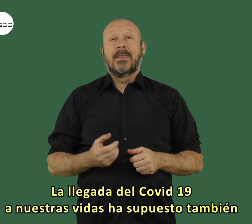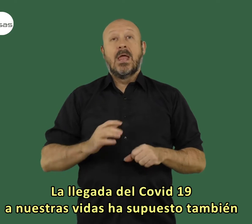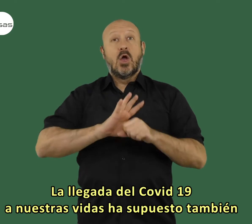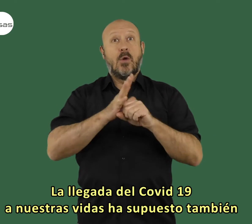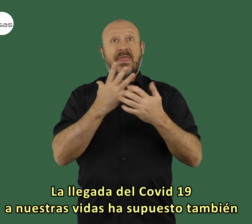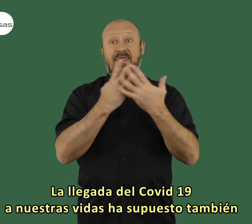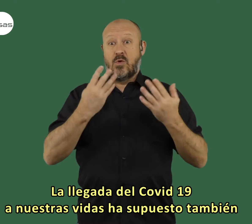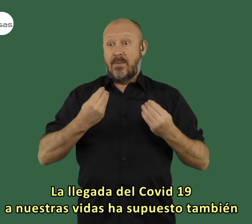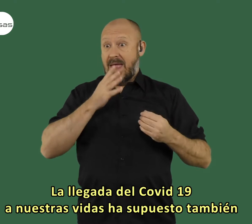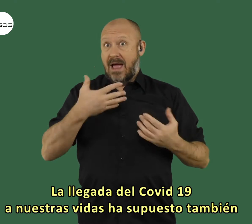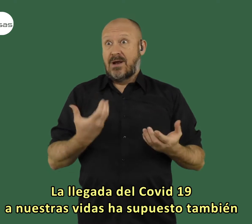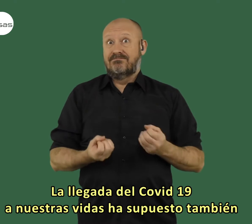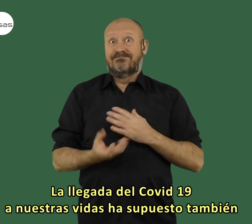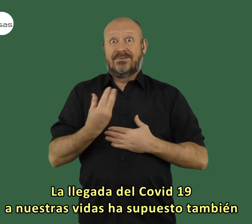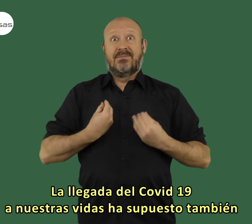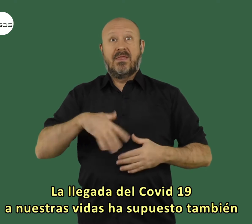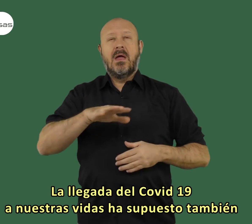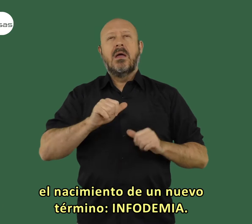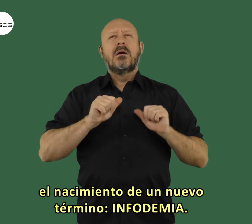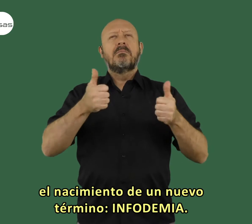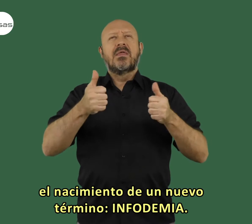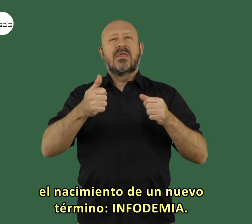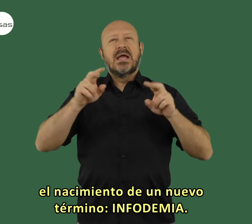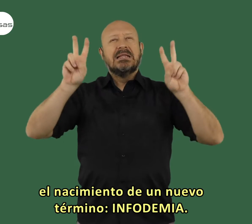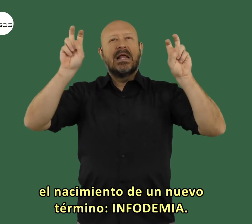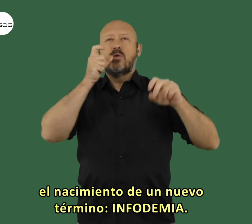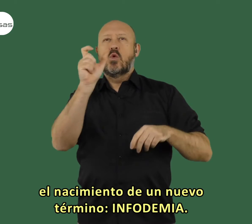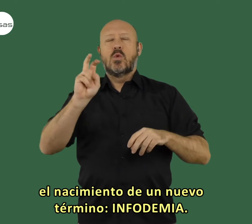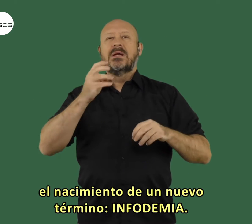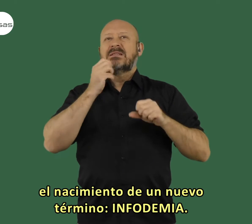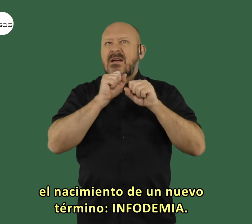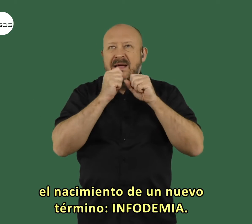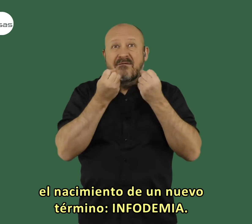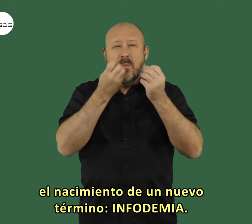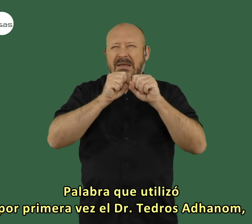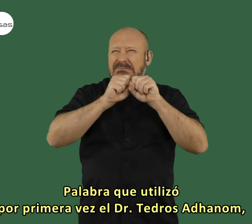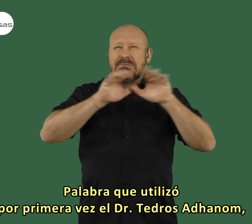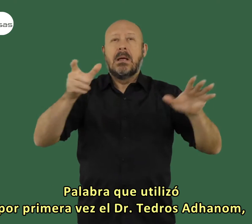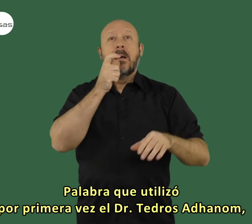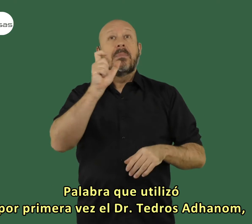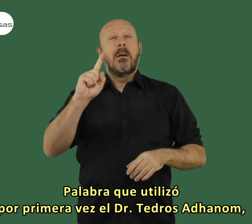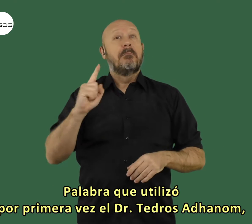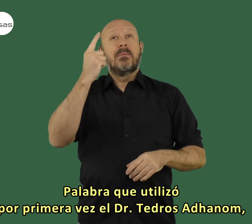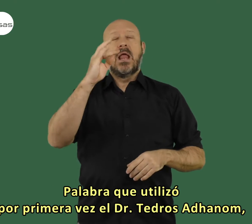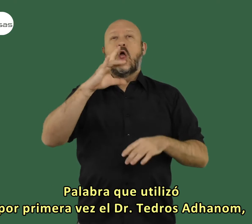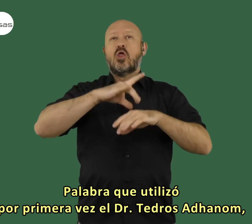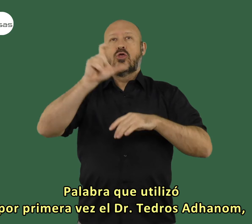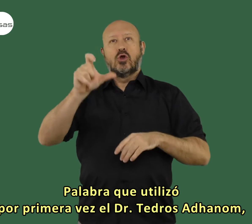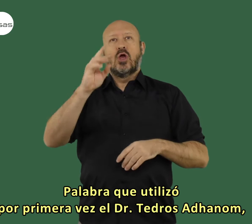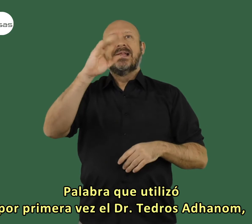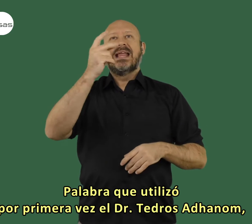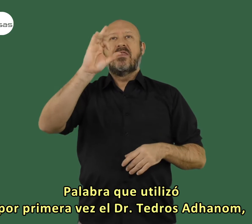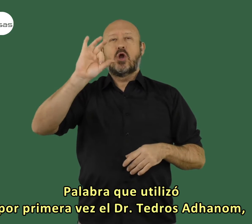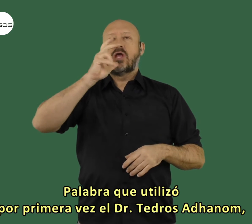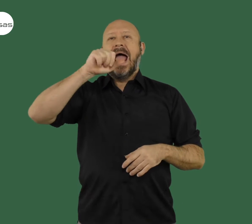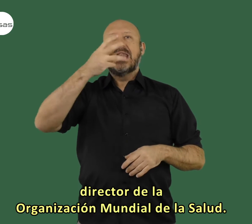La llegada del COVID-19 a nuestras vidas ha supuesto también el nacimiento de un nuevo término, infodemia, palabra que utilizó por primera vez el